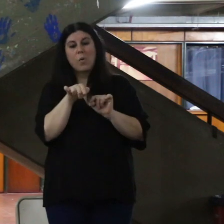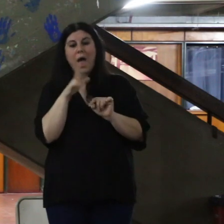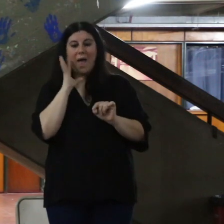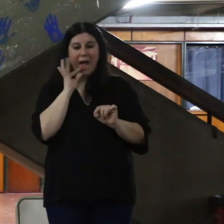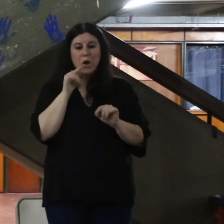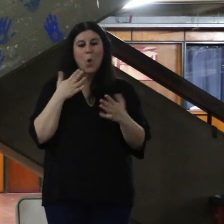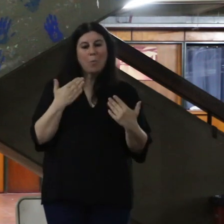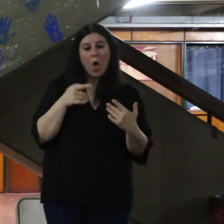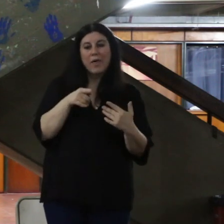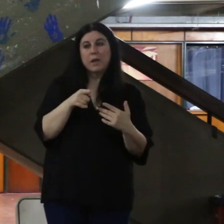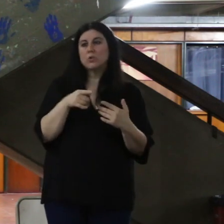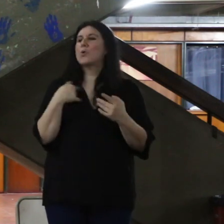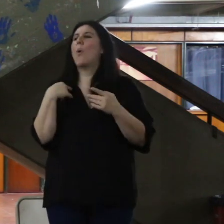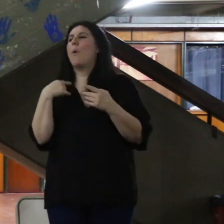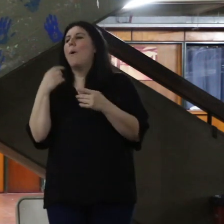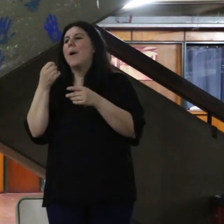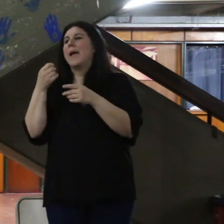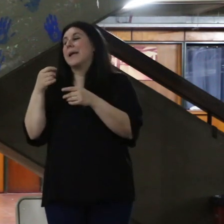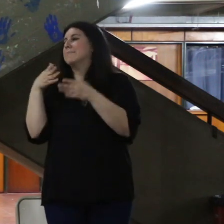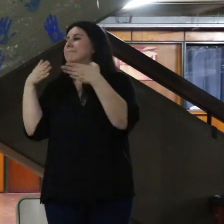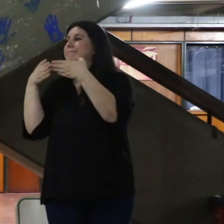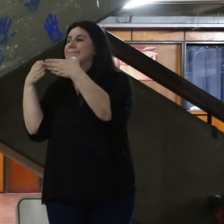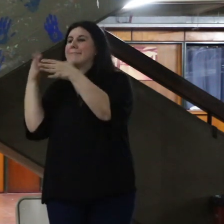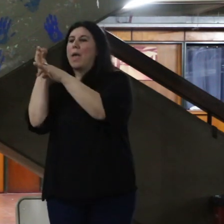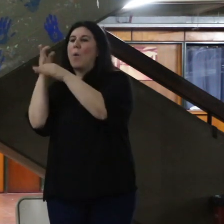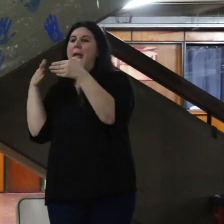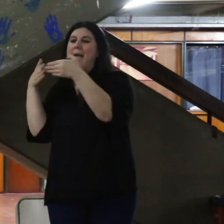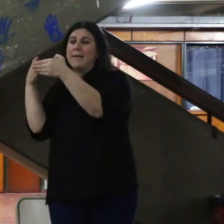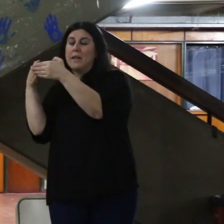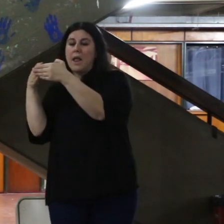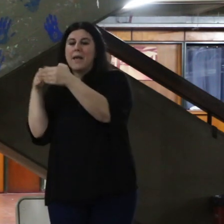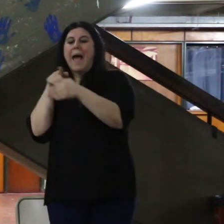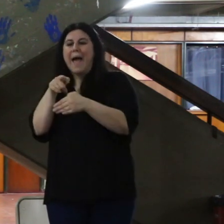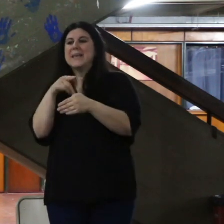O que sean en el patio, o que sean en la esquina de la escuela.